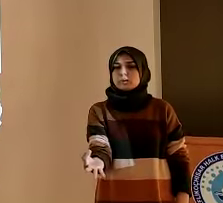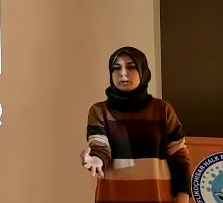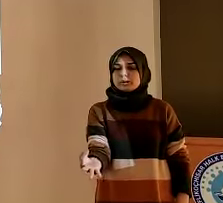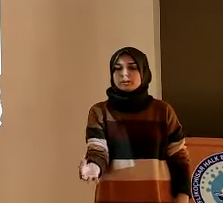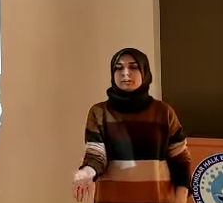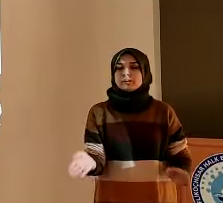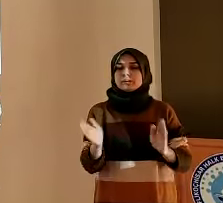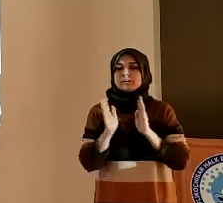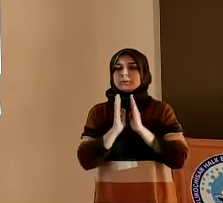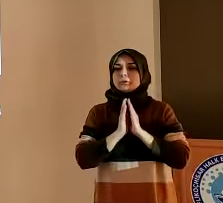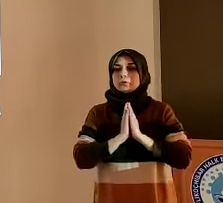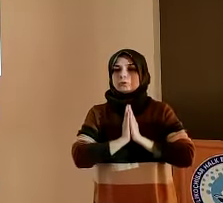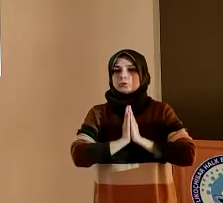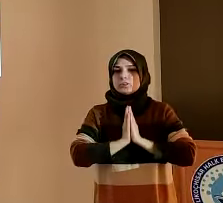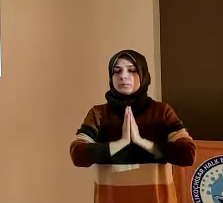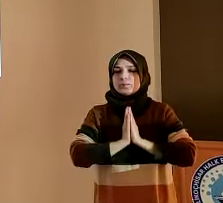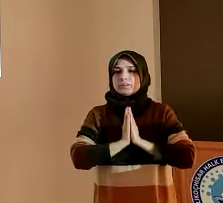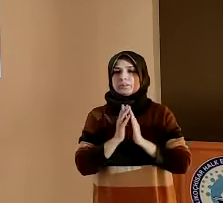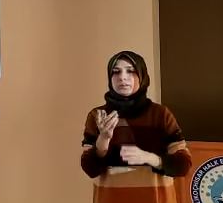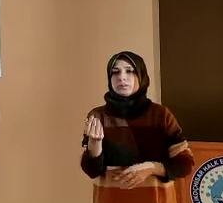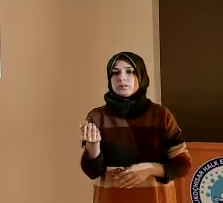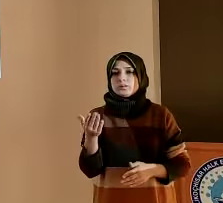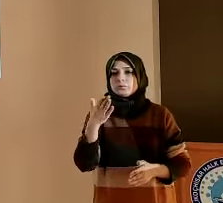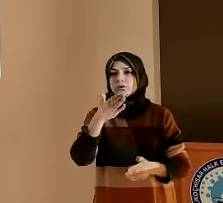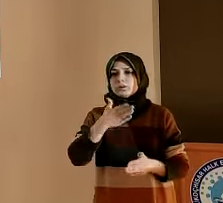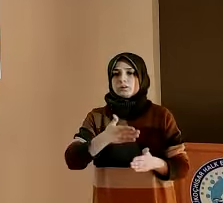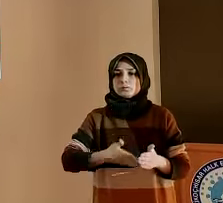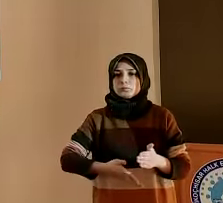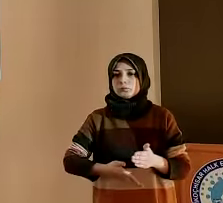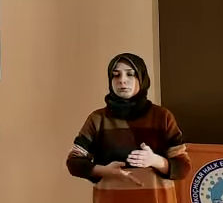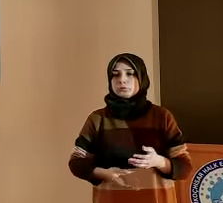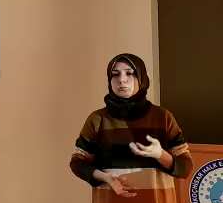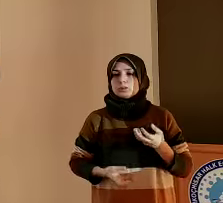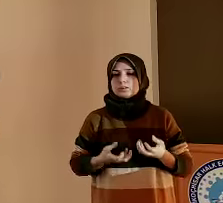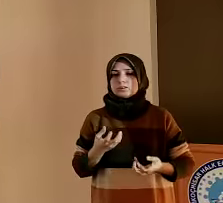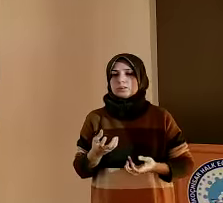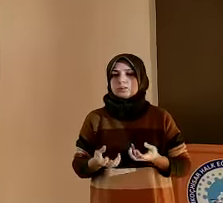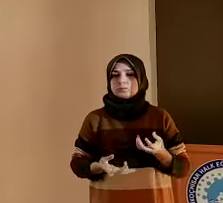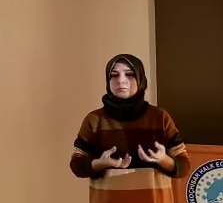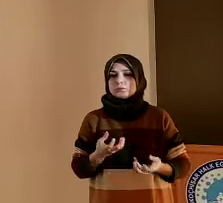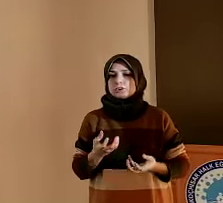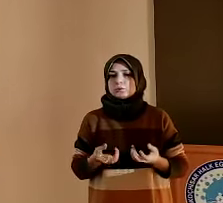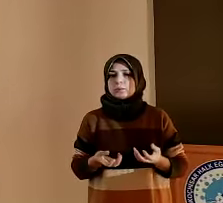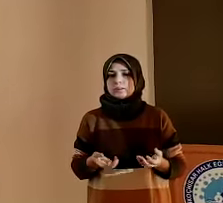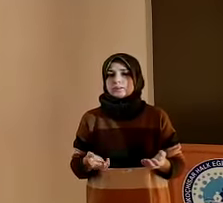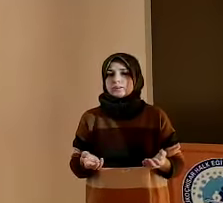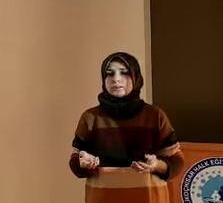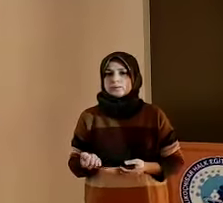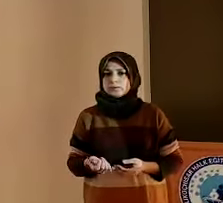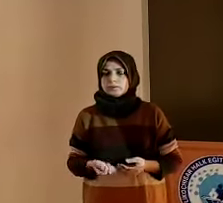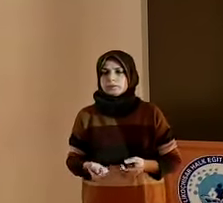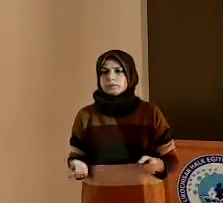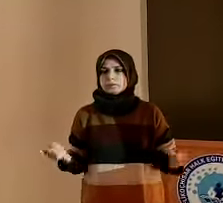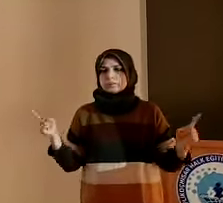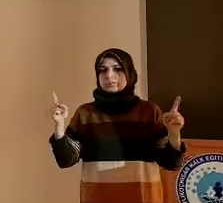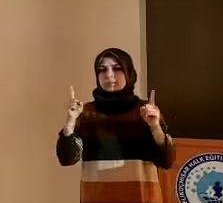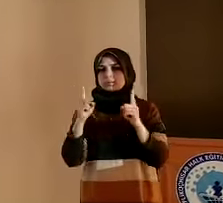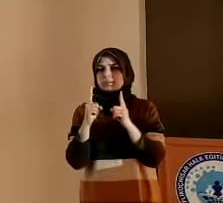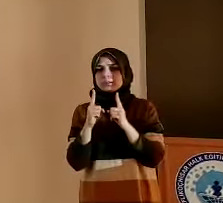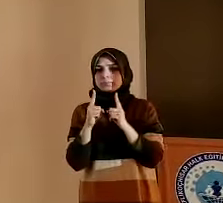özlemek, özür dilemek, para, bozdurmak, pişirmek, rastlamak,